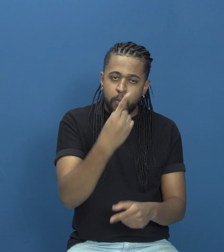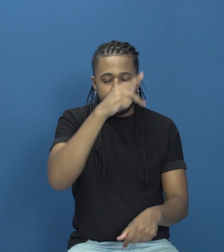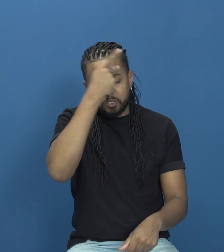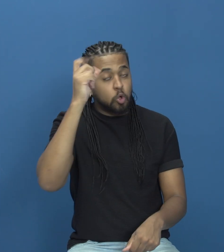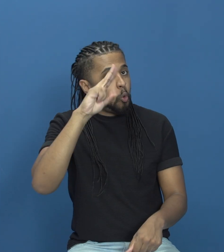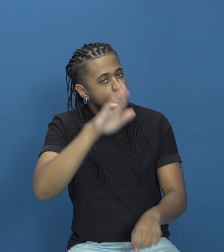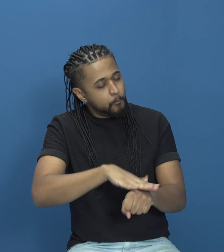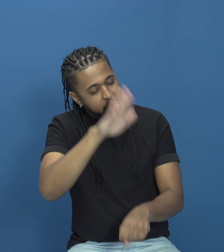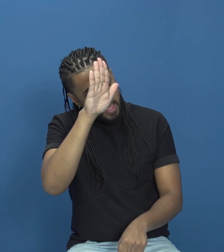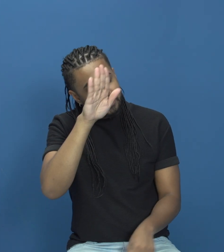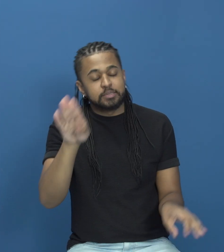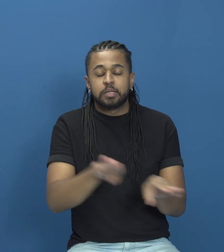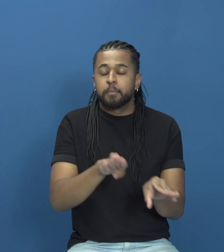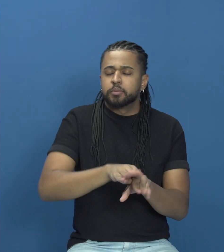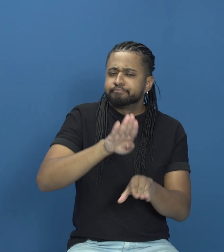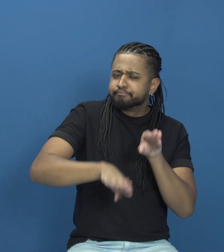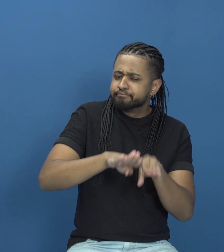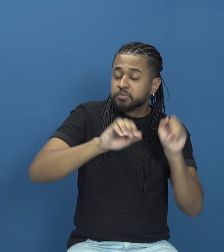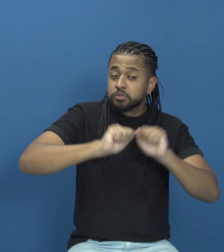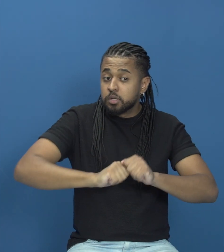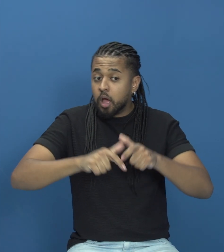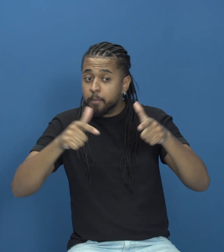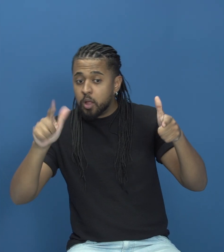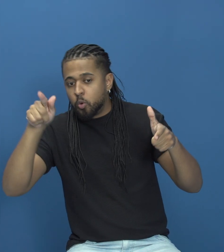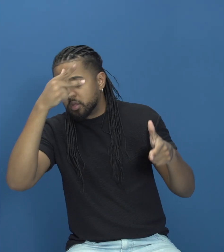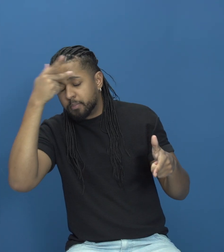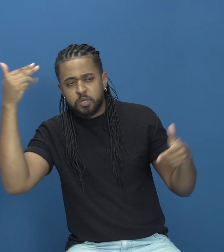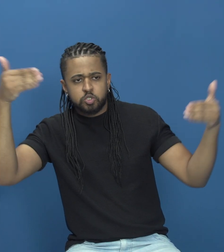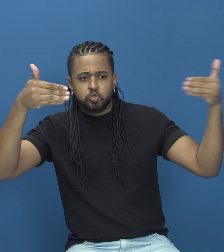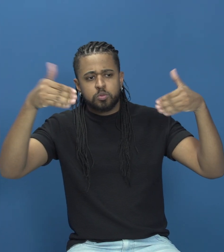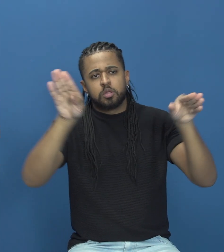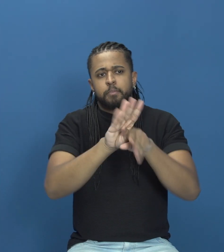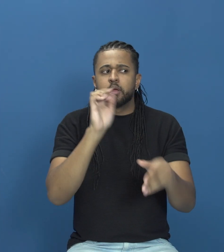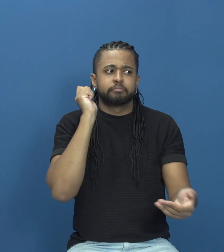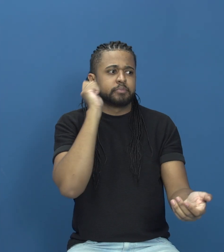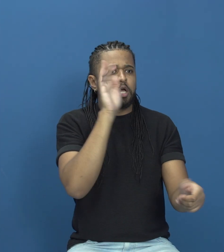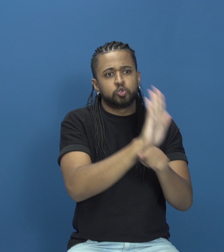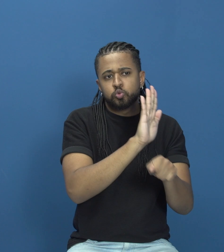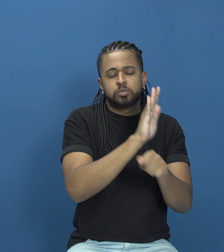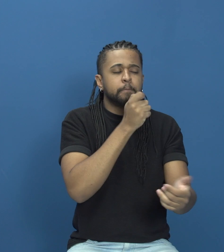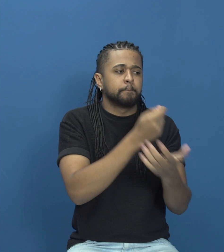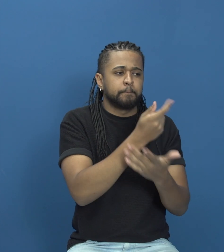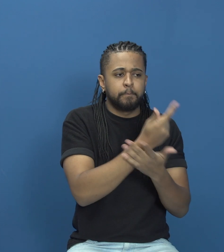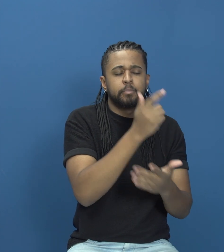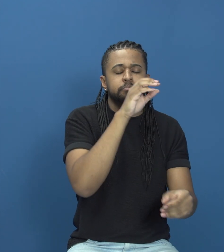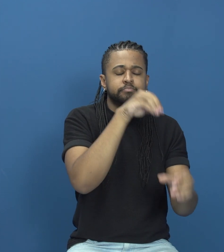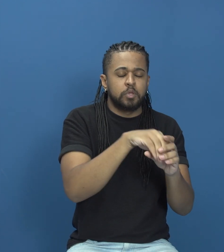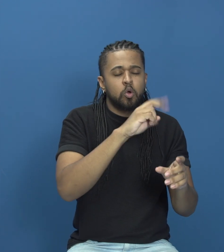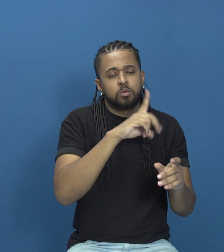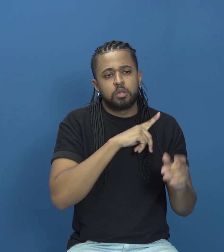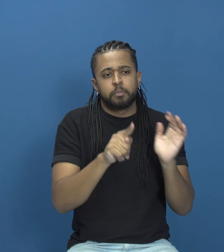mais pessoas, eventualmente ampliada por outras pessoas que contribuam para o rendimento ou tenham